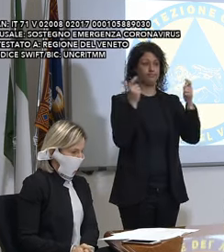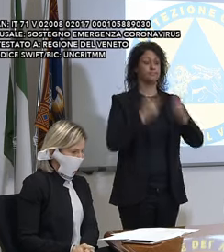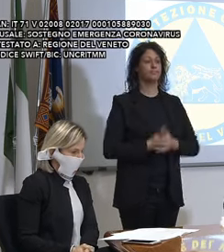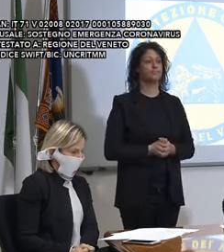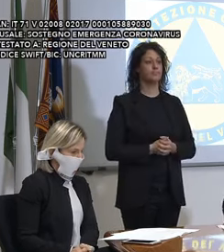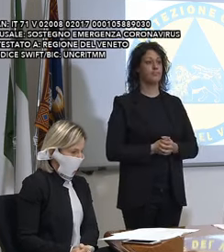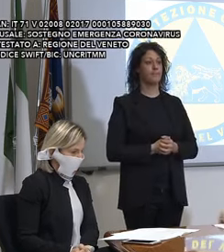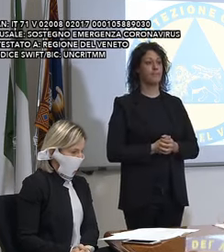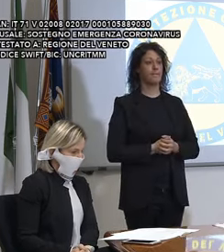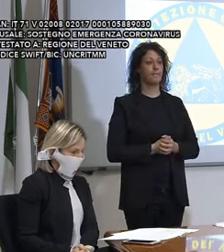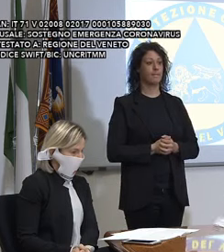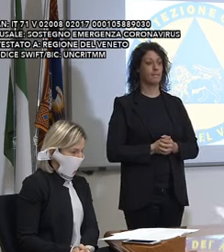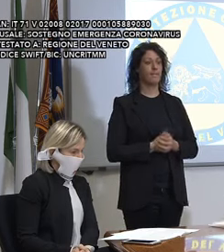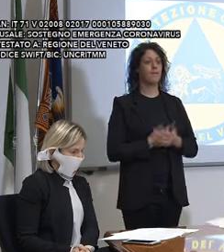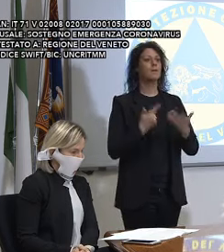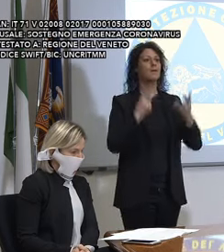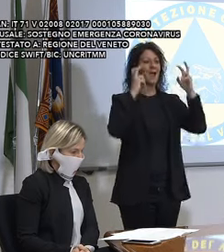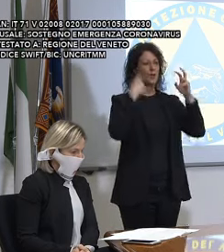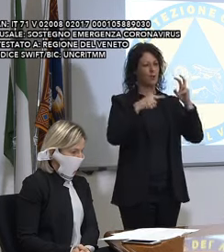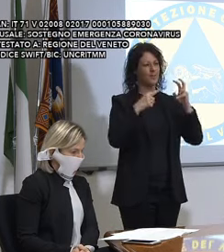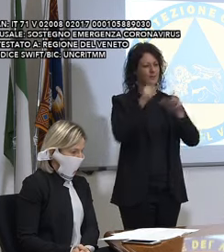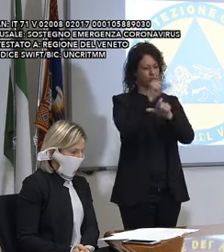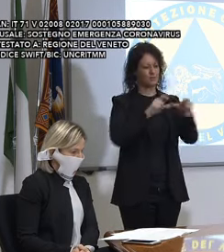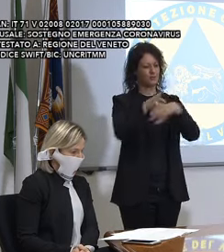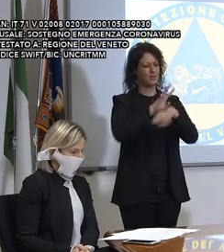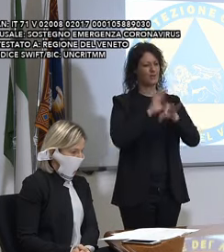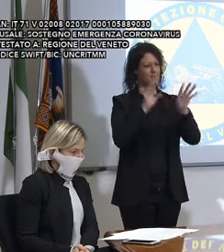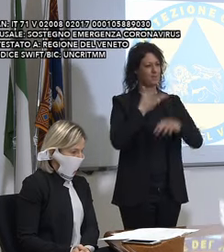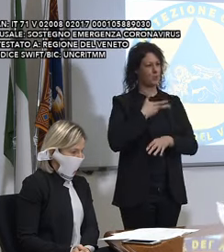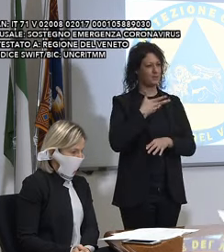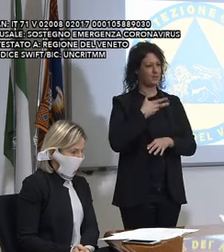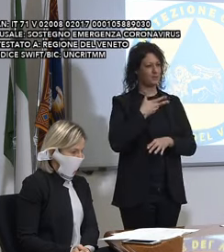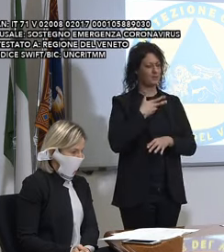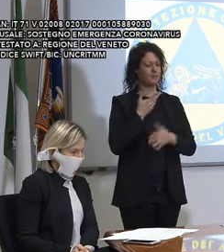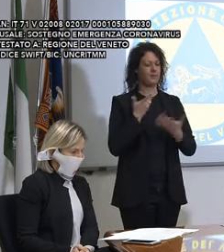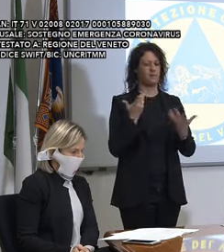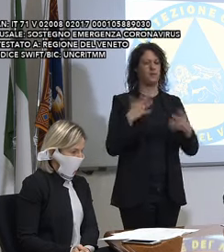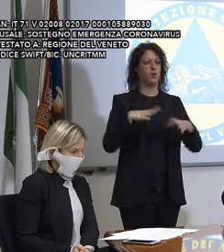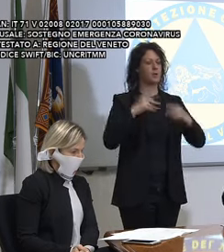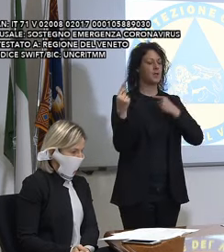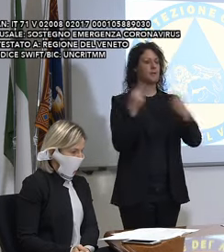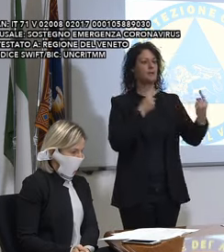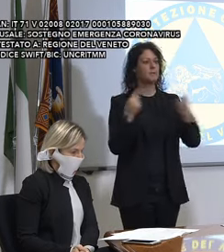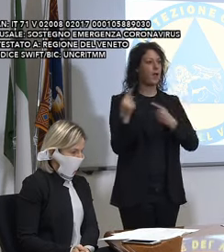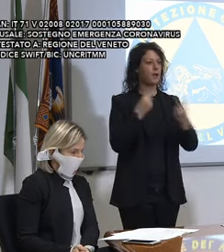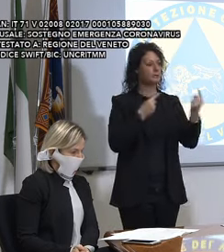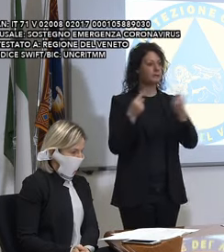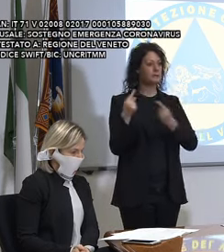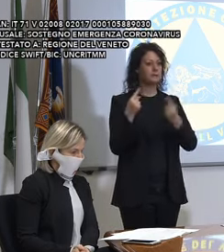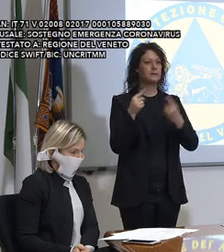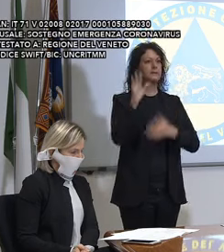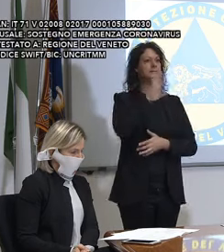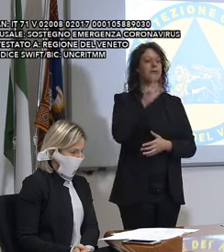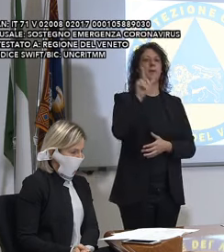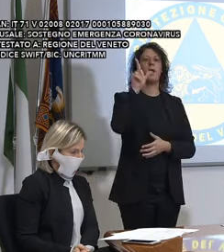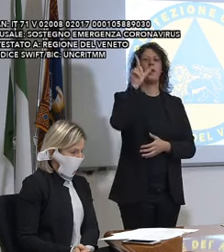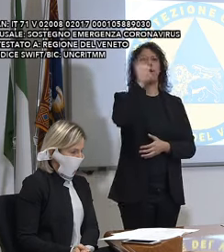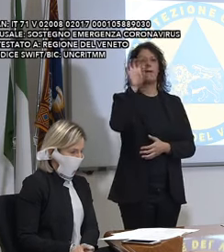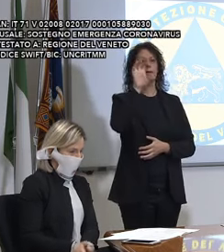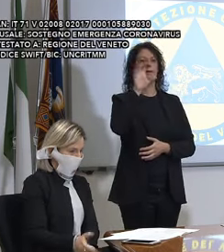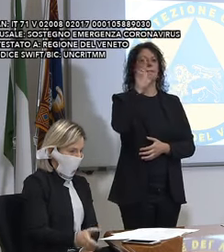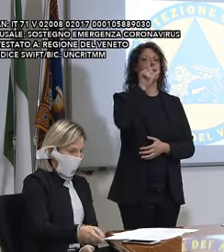Anche sul tema positivi, visto i dibattiti che stanno nascendo, no? Che sembra quasi che il Veneto, piuttosto che la Lombardia o l'Emilia